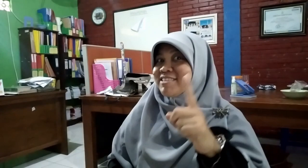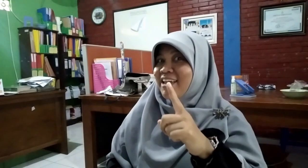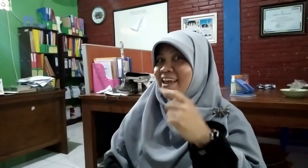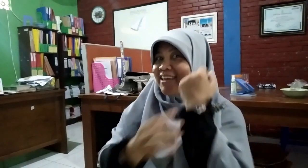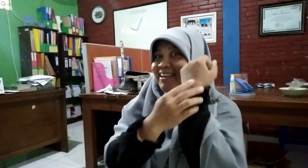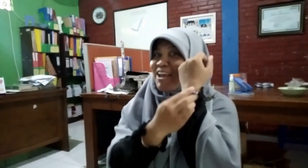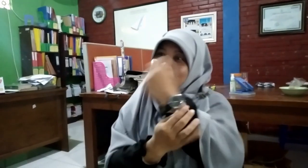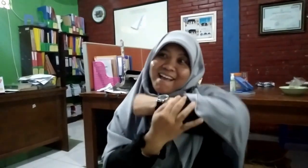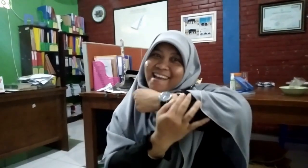C, ini apa?